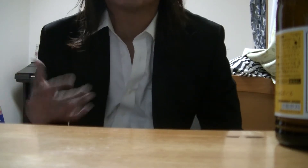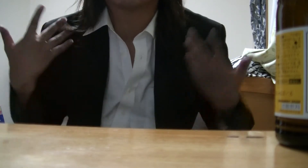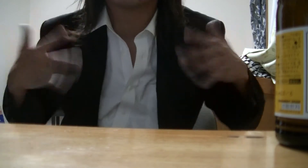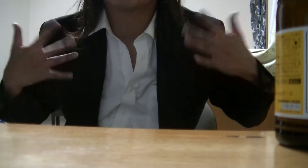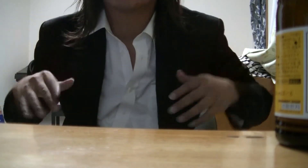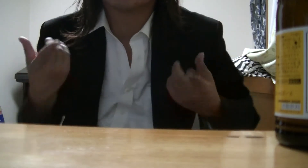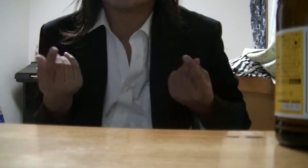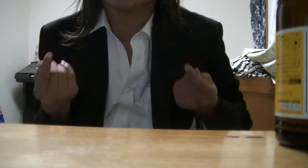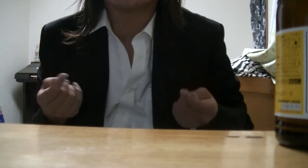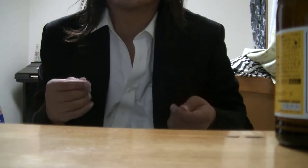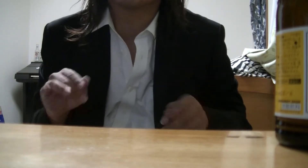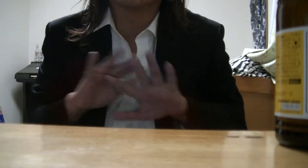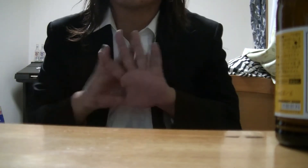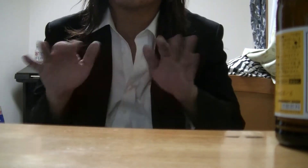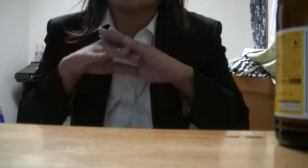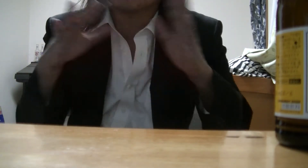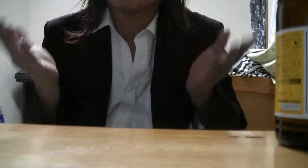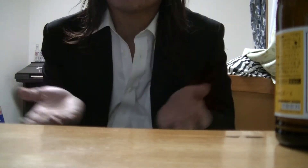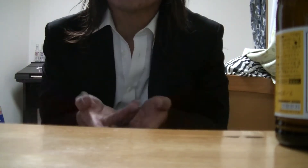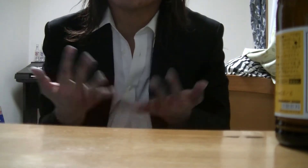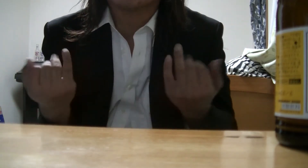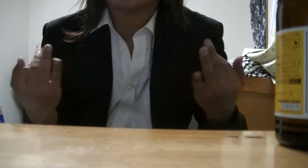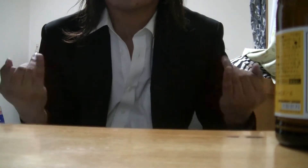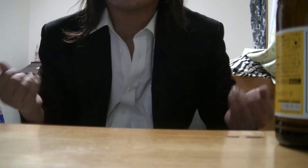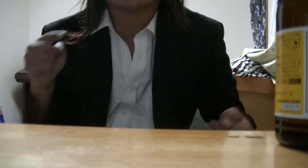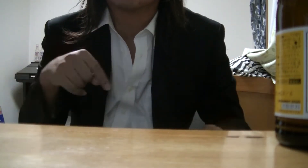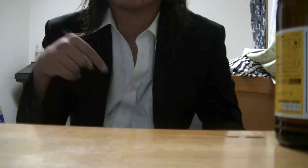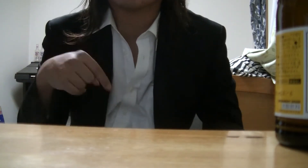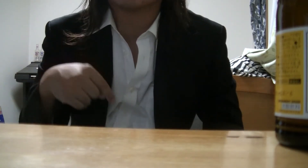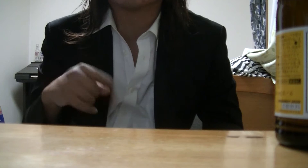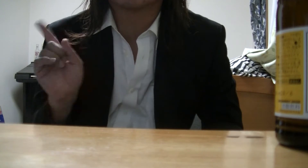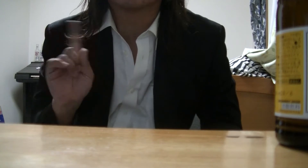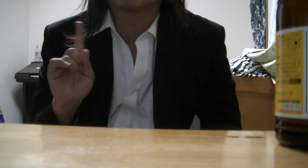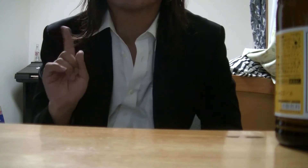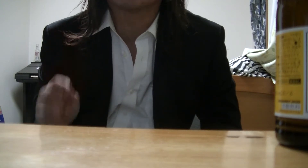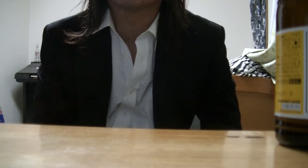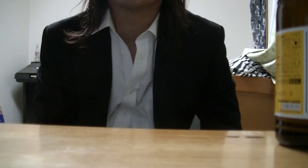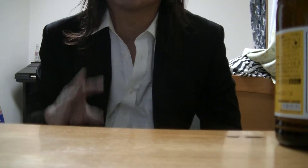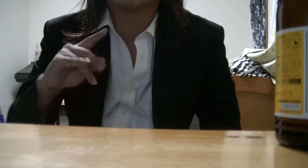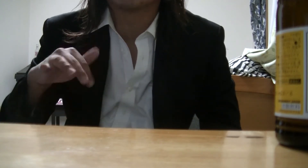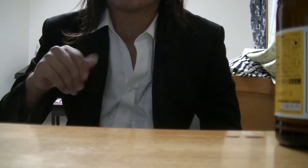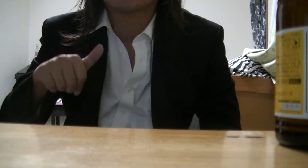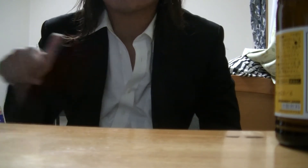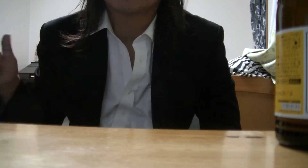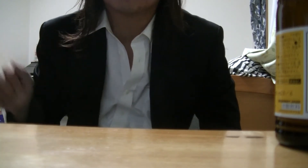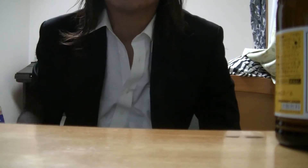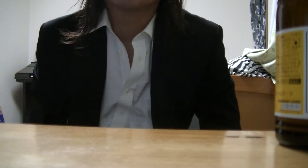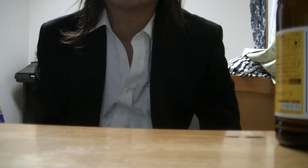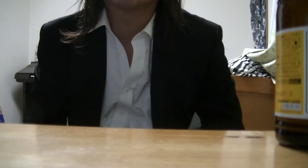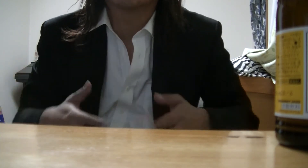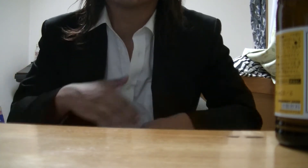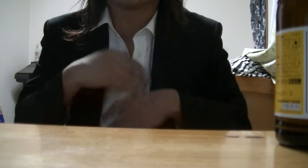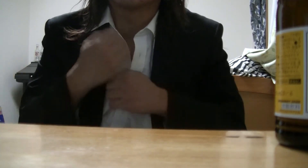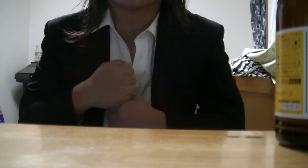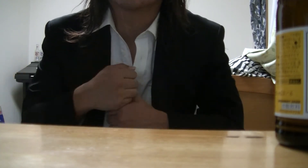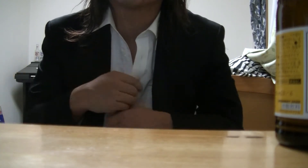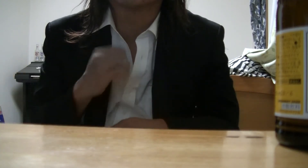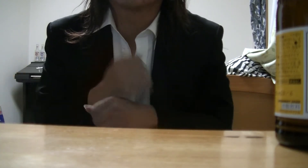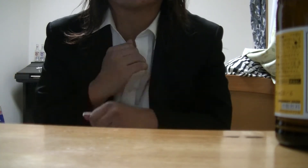だけど多くの人はベッキーの不倫をクリックしたんです。なぜか、アフィリエーターたちがいるからです。まとめサイトを作ってる人が儲ける